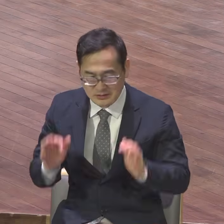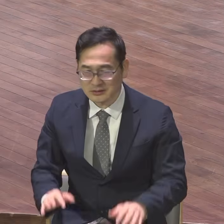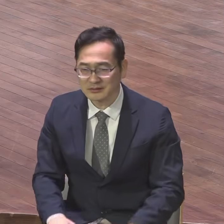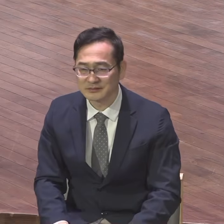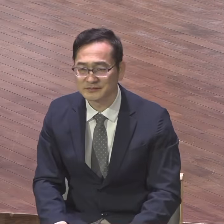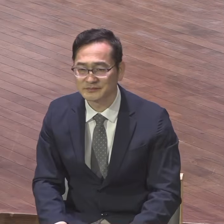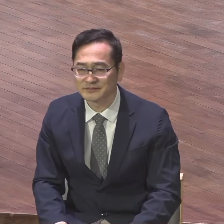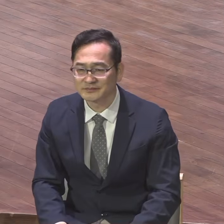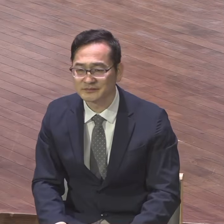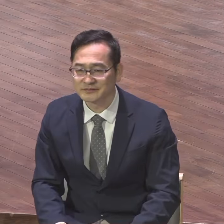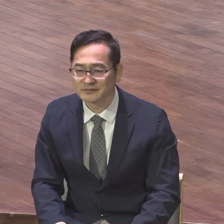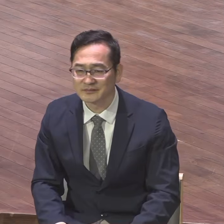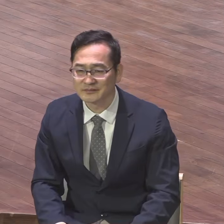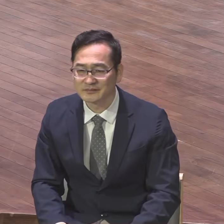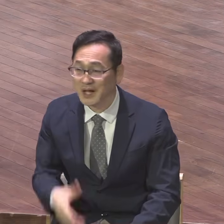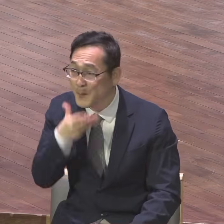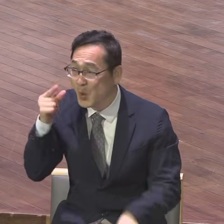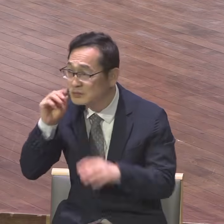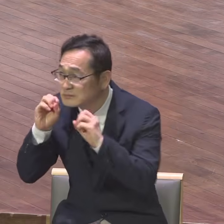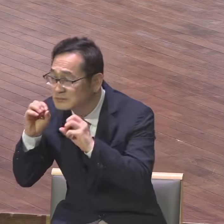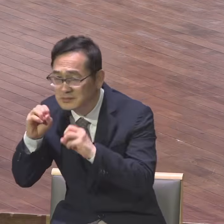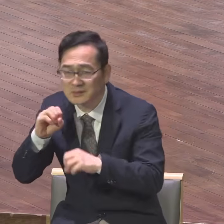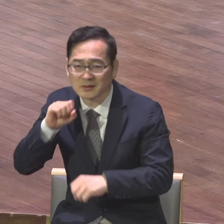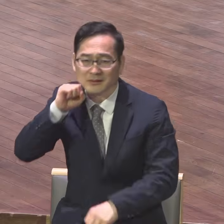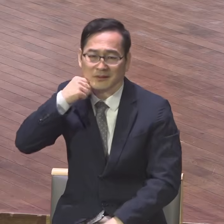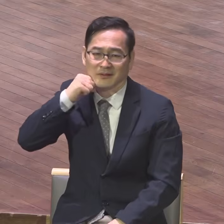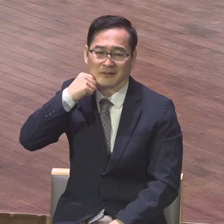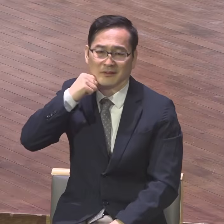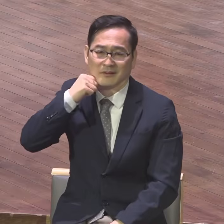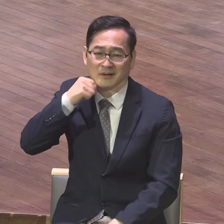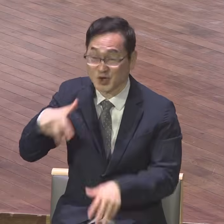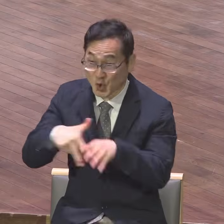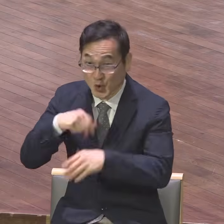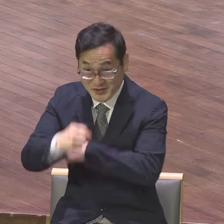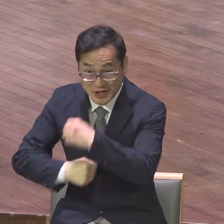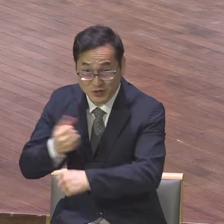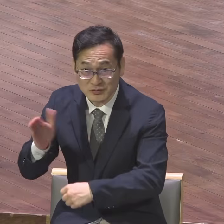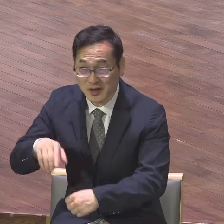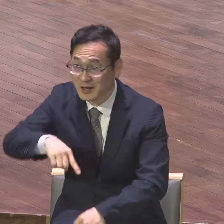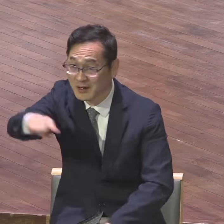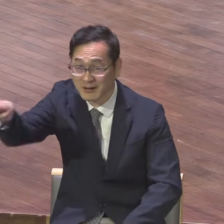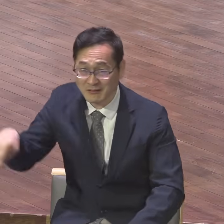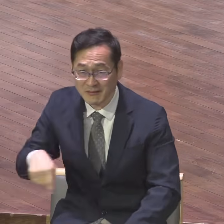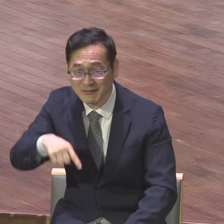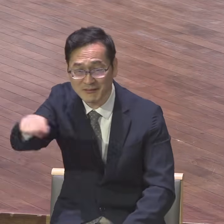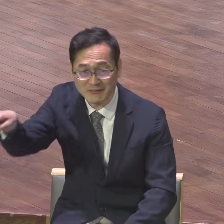전파를 못해요. 그러니까 종교는 자유다 해놓고 못해요. 그러니까